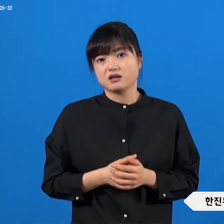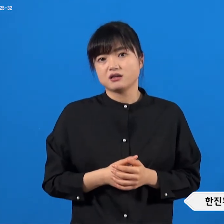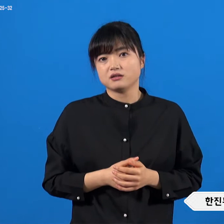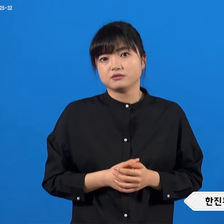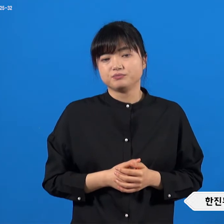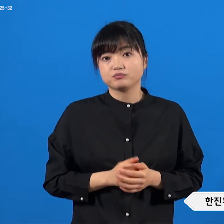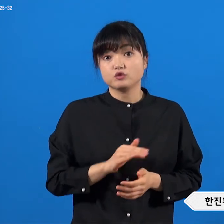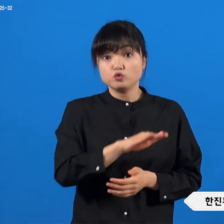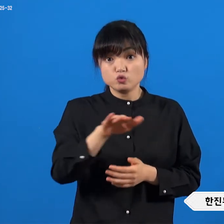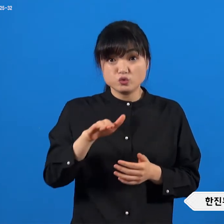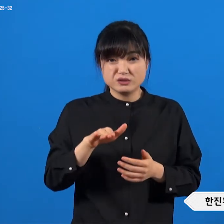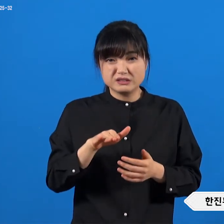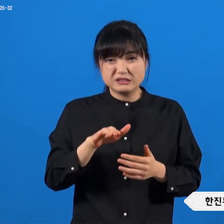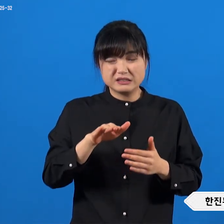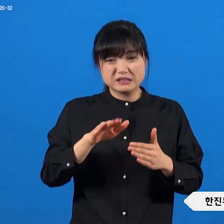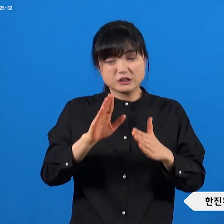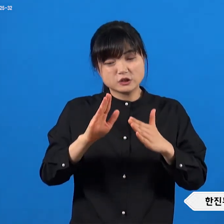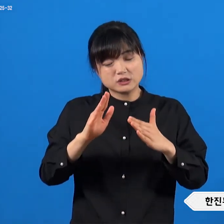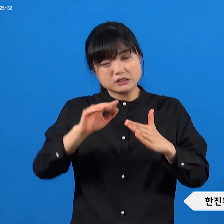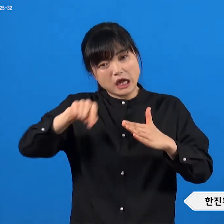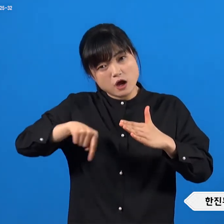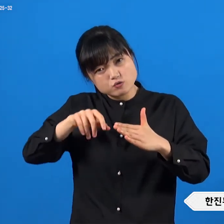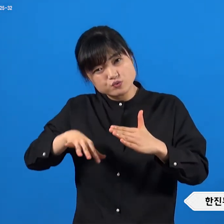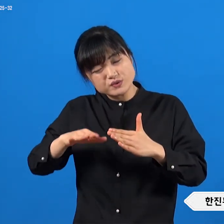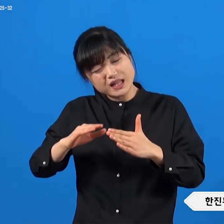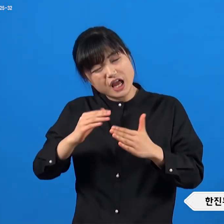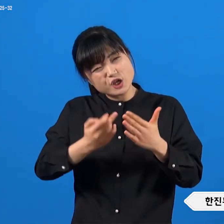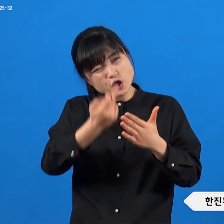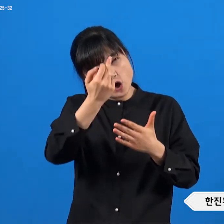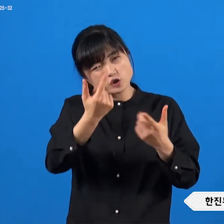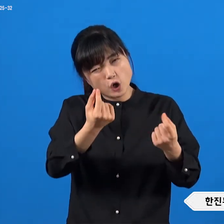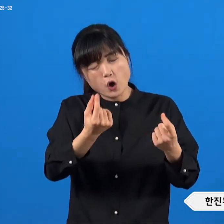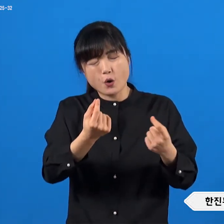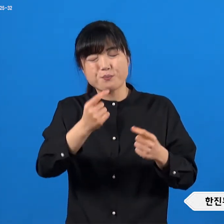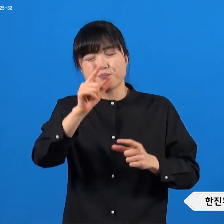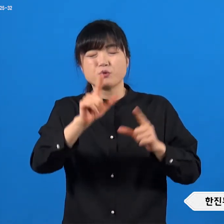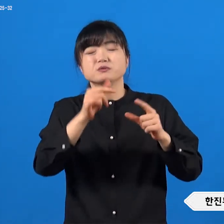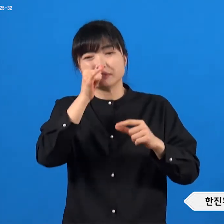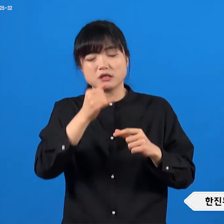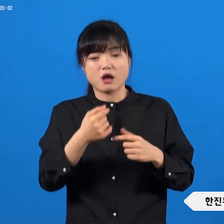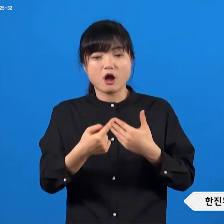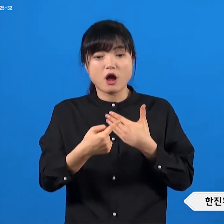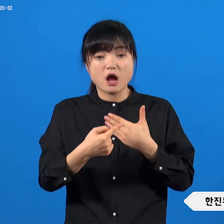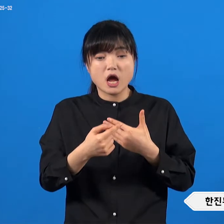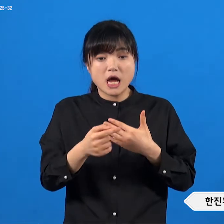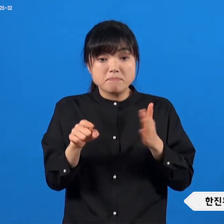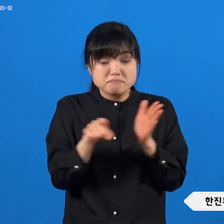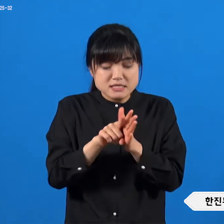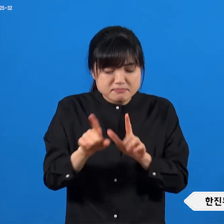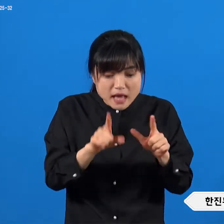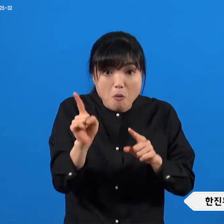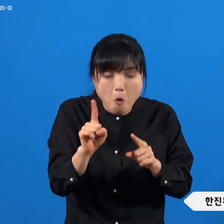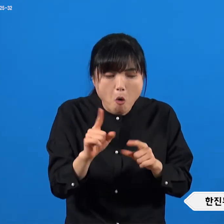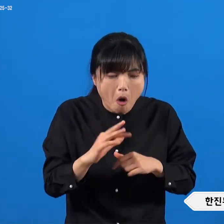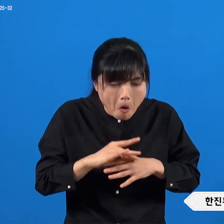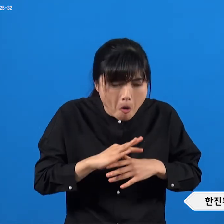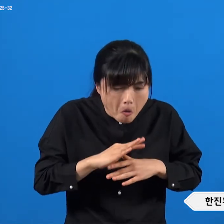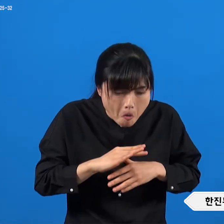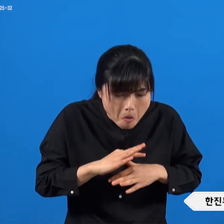우리 가운데 이 형 같은 사람이 있을 수가 있습니다. 신앙생활을 두려움 때문에